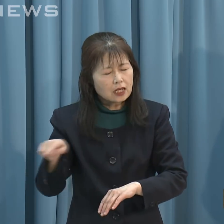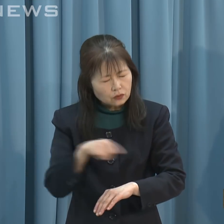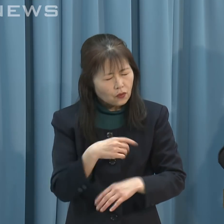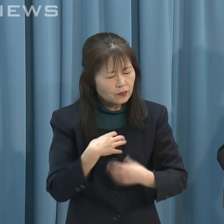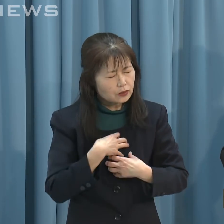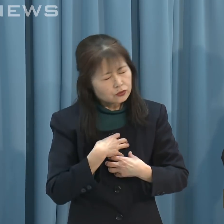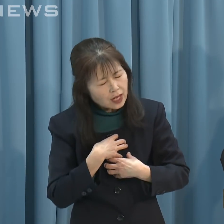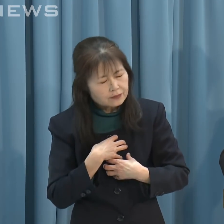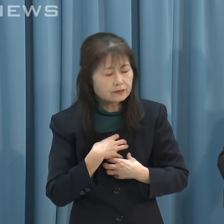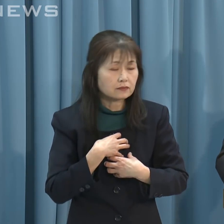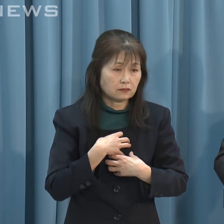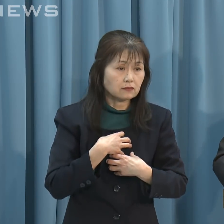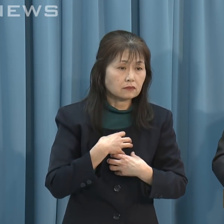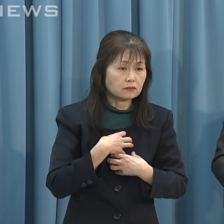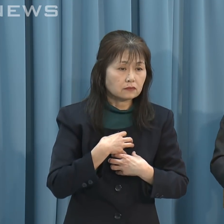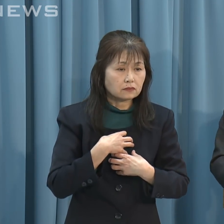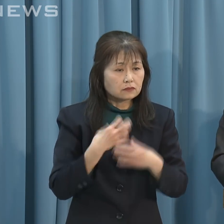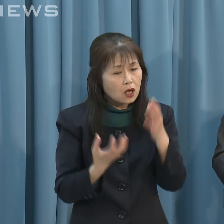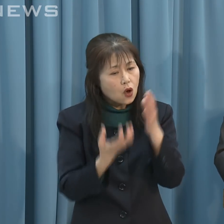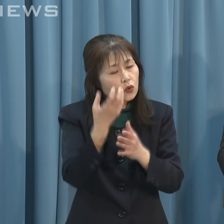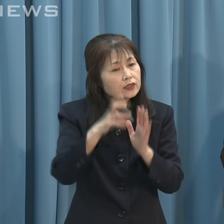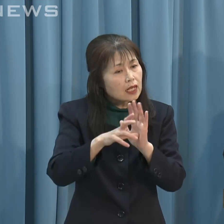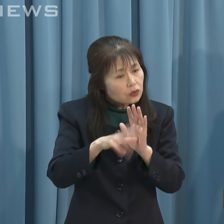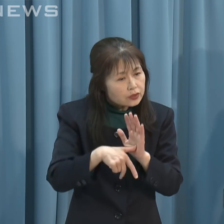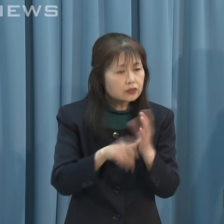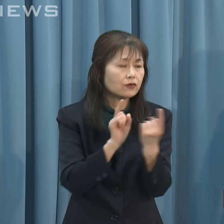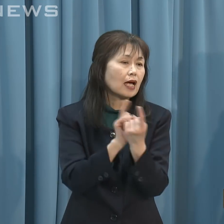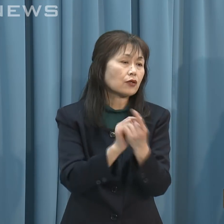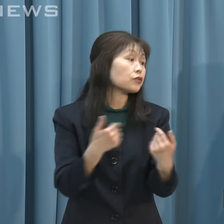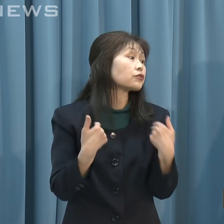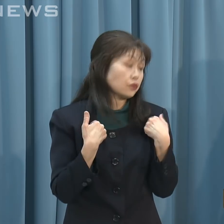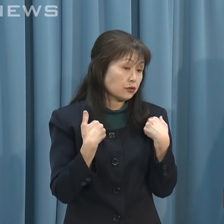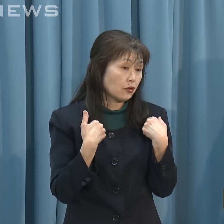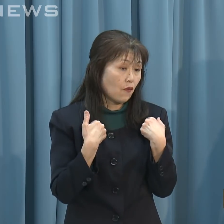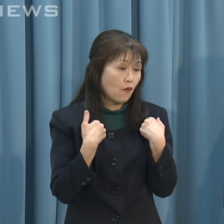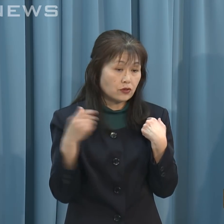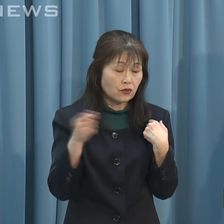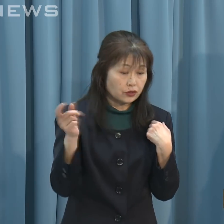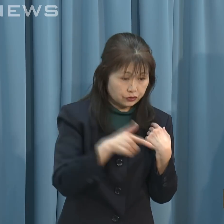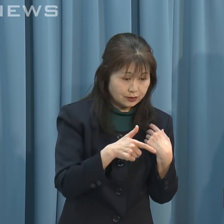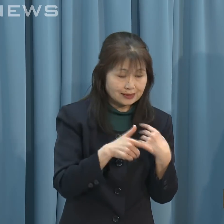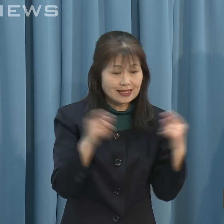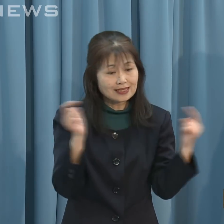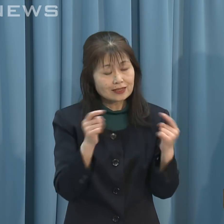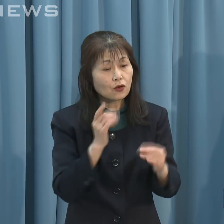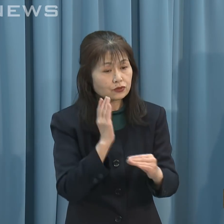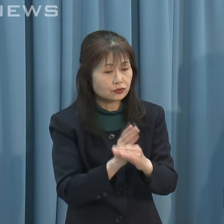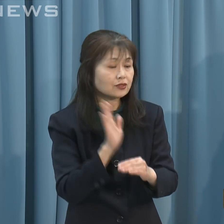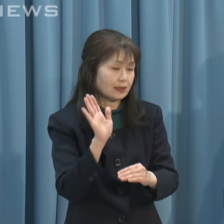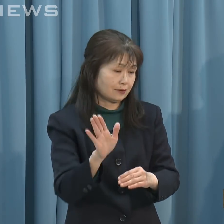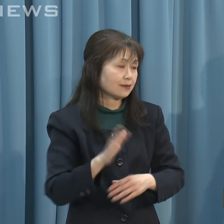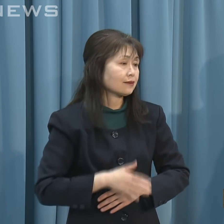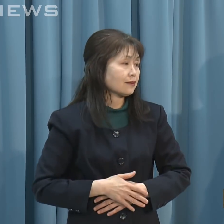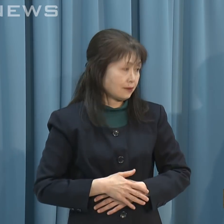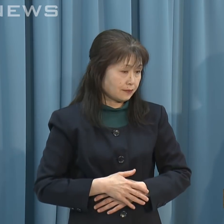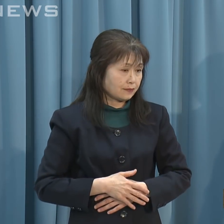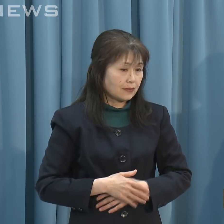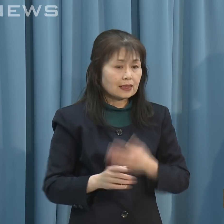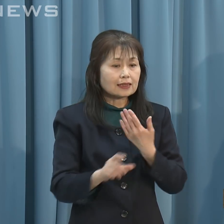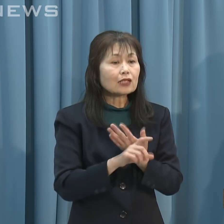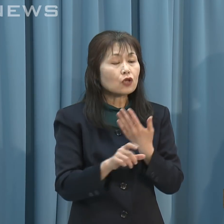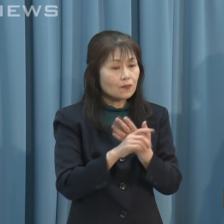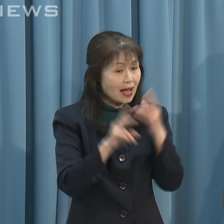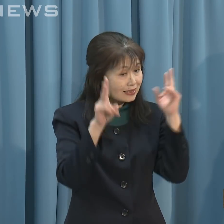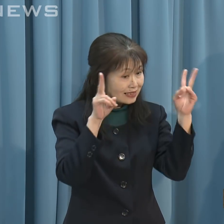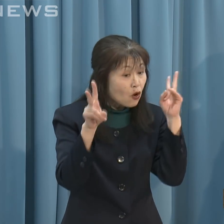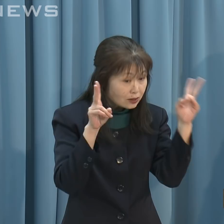かですね、そういったこともあろうと思いますので、それについてはちょっと今早急に今検討を進めているところです。 例えば事業者とかですね、特